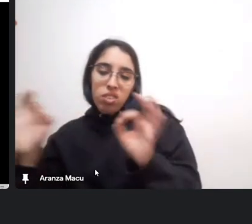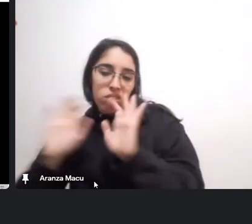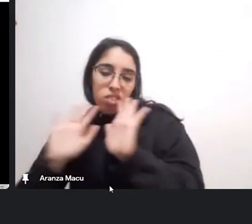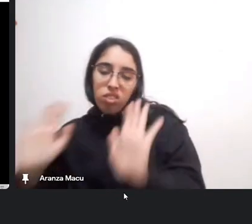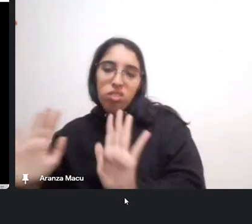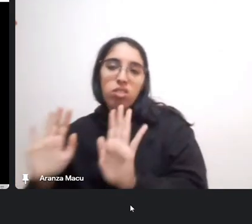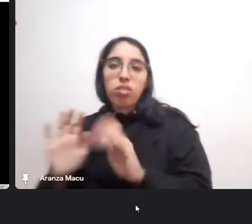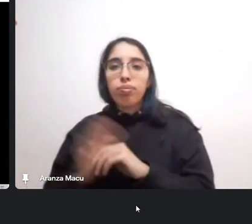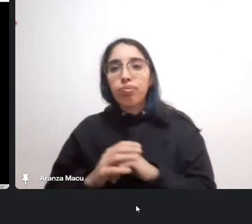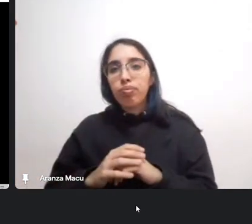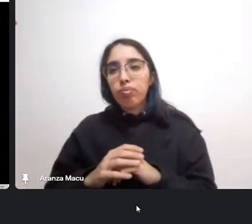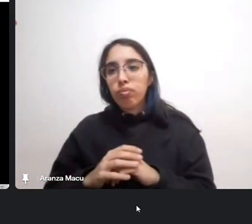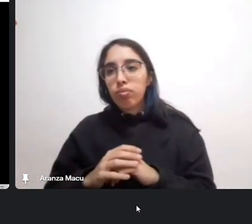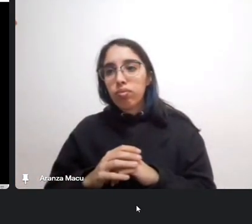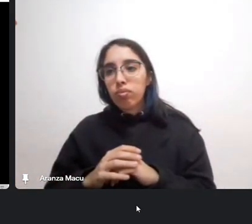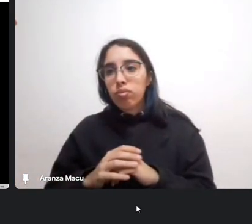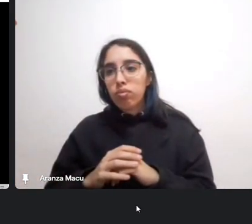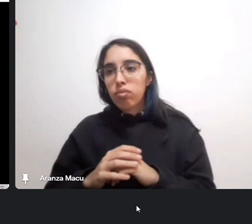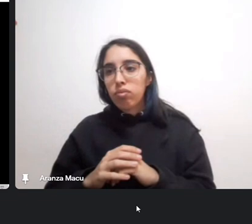Bien.